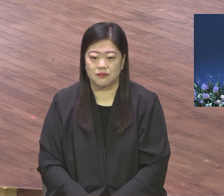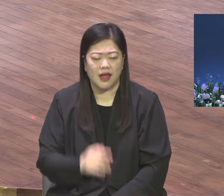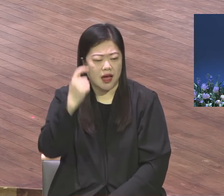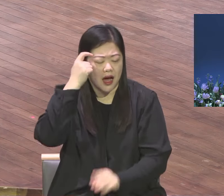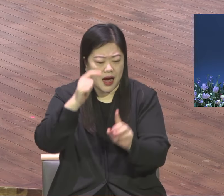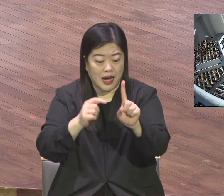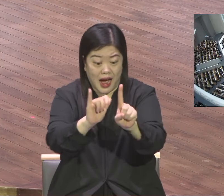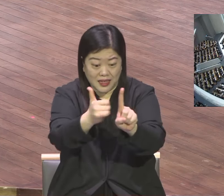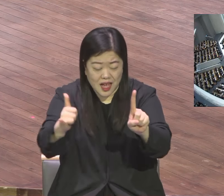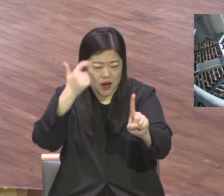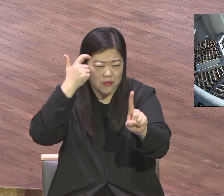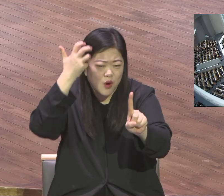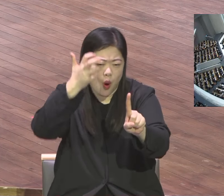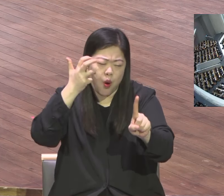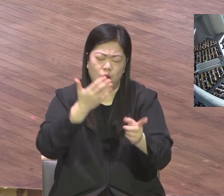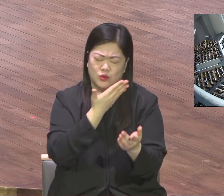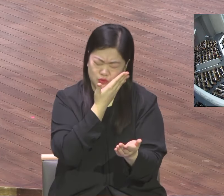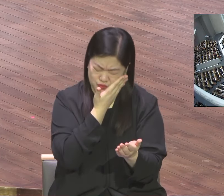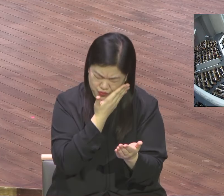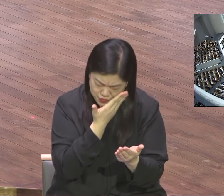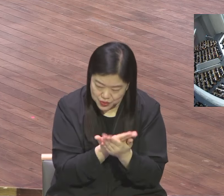귀합니다.